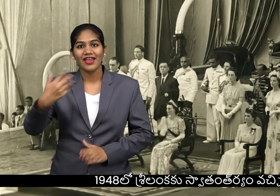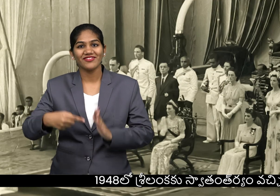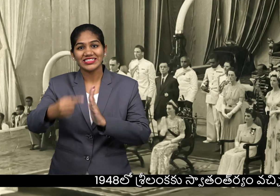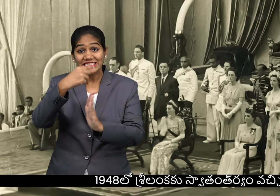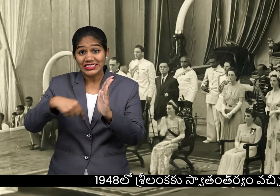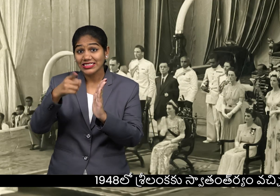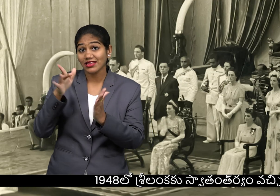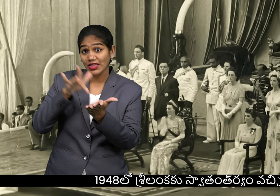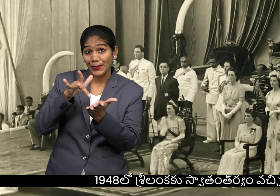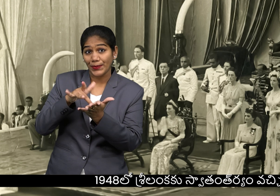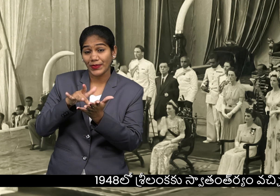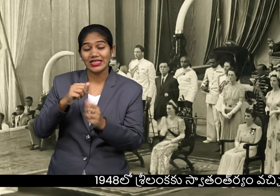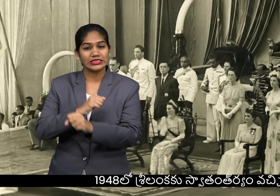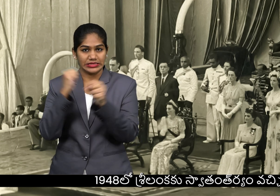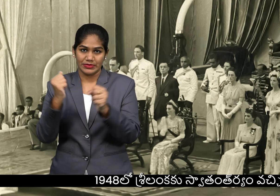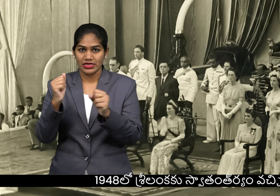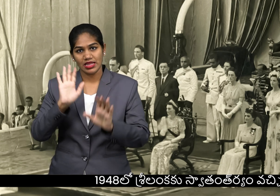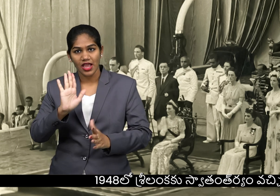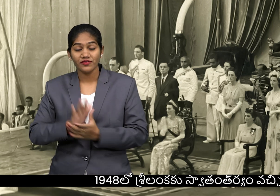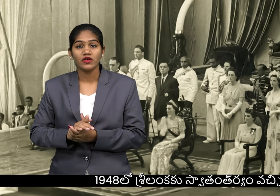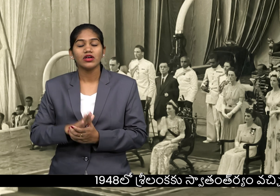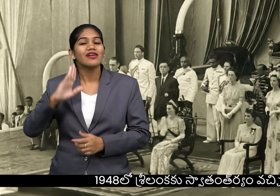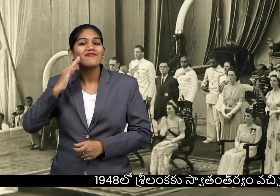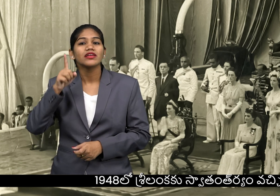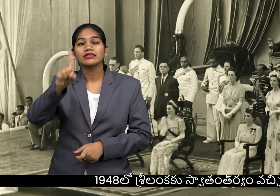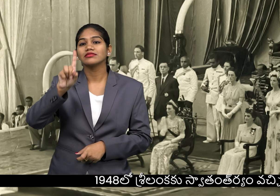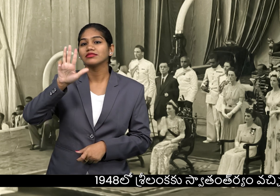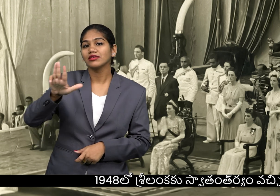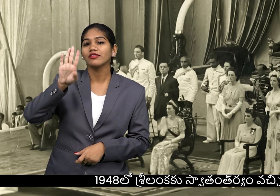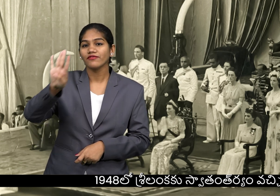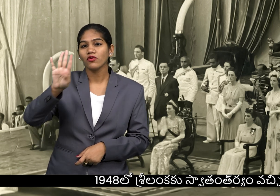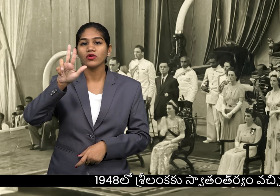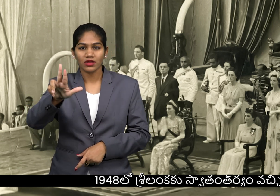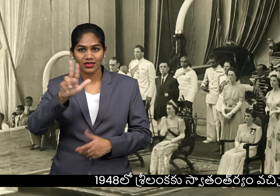పంతొమ్మిది 1948లో శ్రీలంకకు స్వాతంత్ర్యం వచ్చిన తరువాత